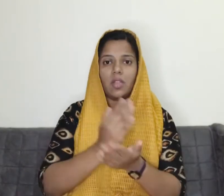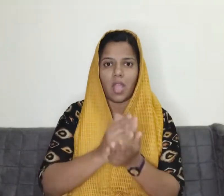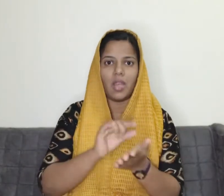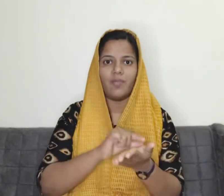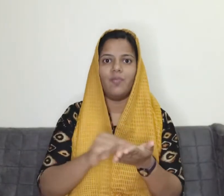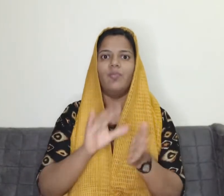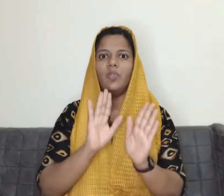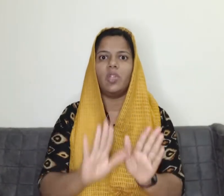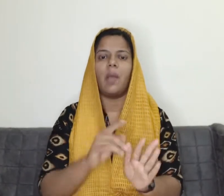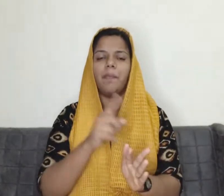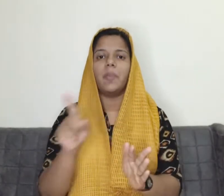കാര്യമുണ്ട്. ദൈവമക്കൾ